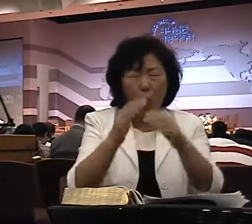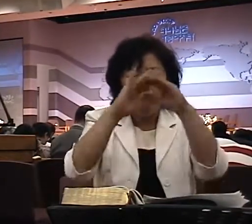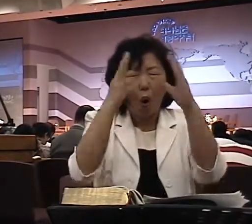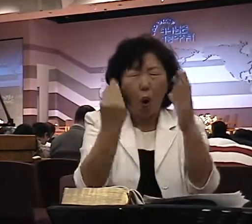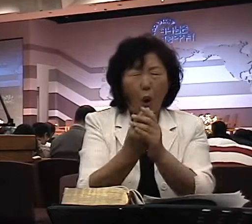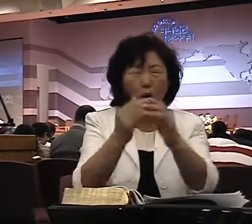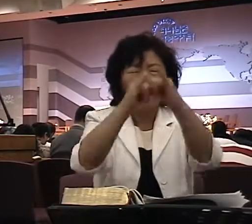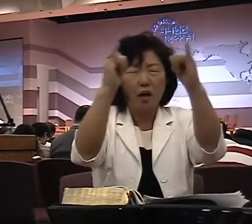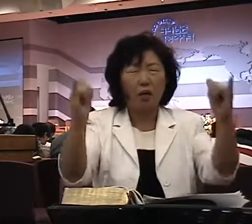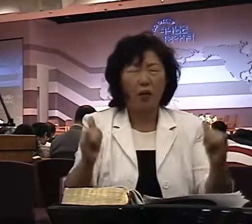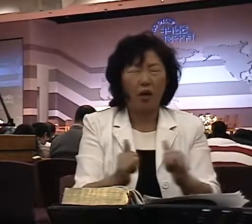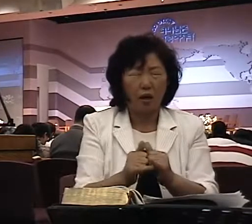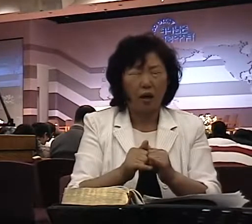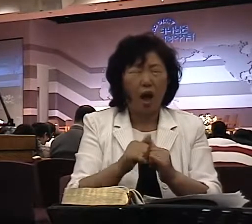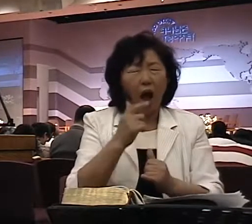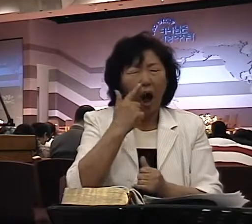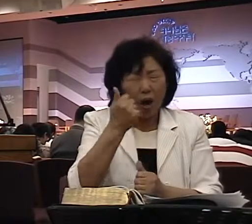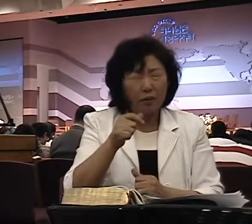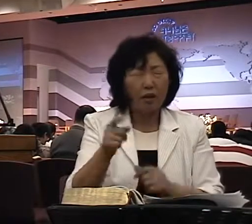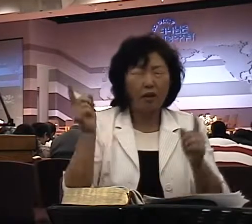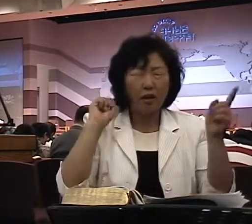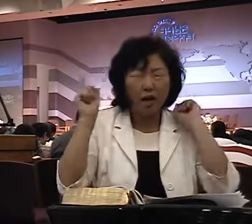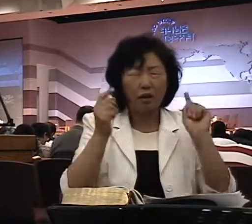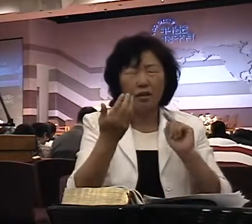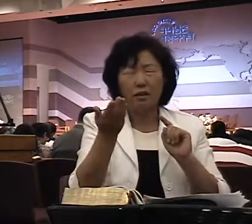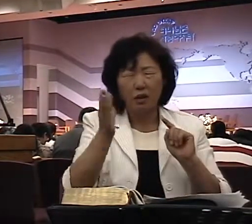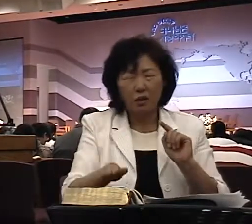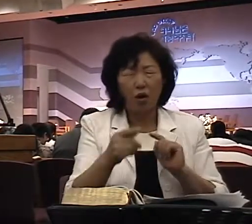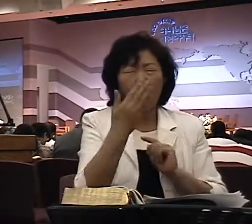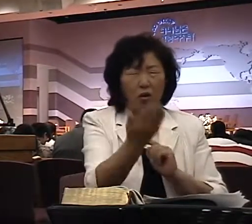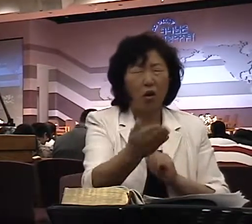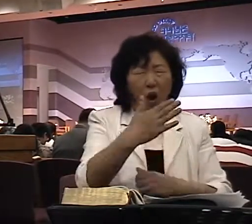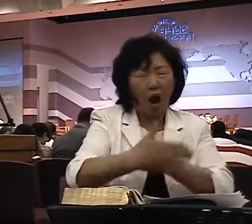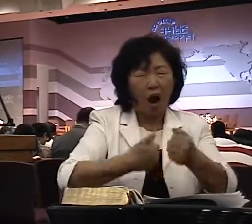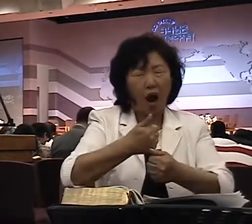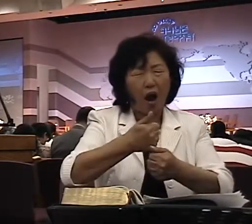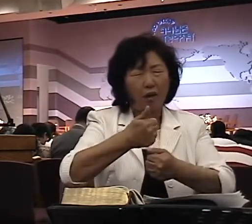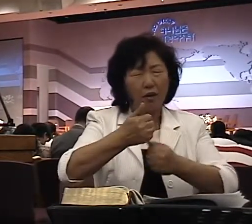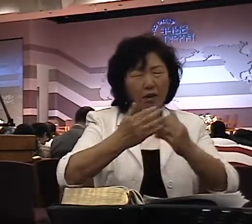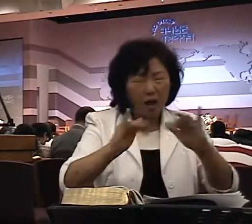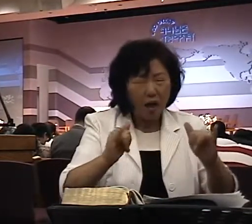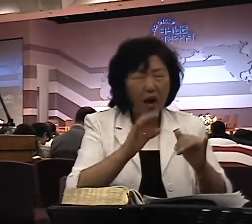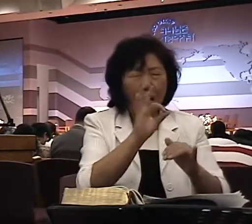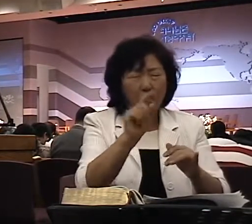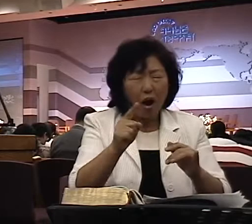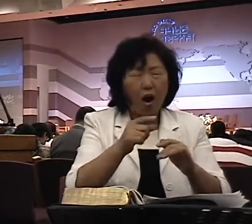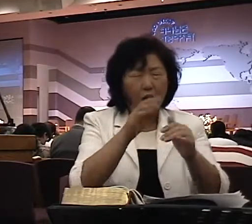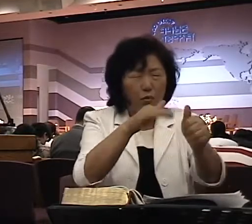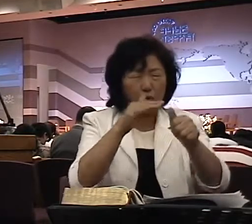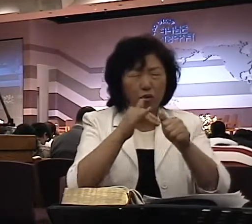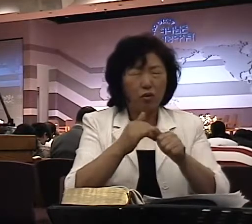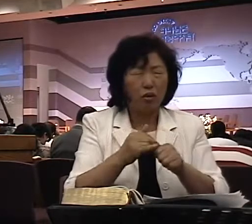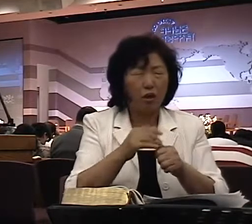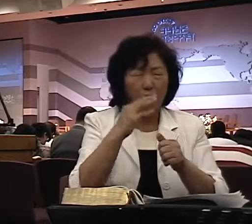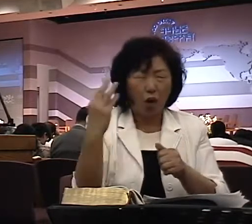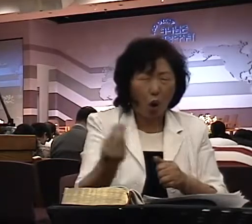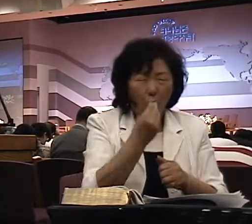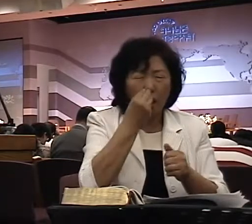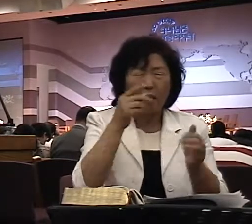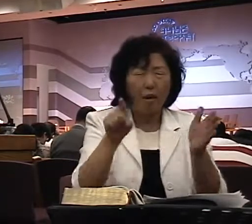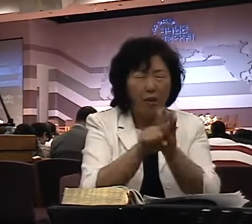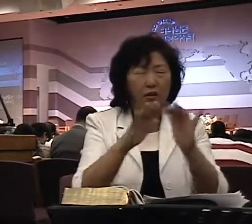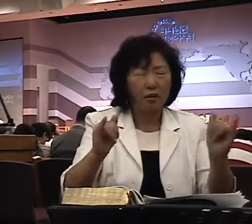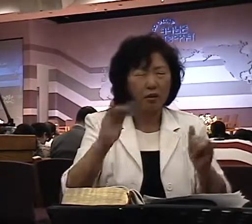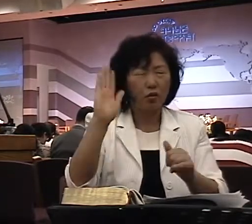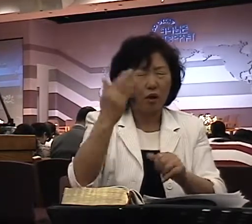온 사회가 아버지 이면에서 타락할지라도 너 하나님의 사람아라고 부름을 받을 수 있는 하나님의 거룩한 백성들 되게